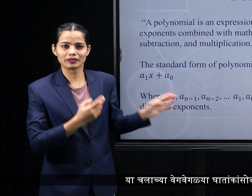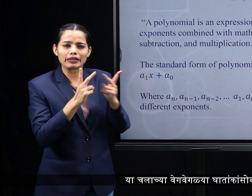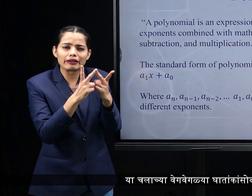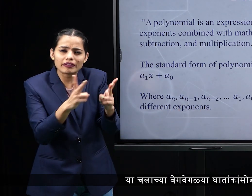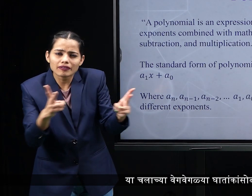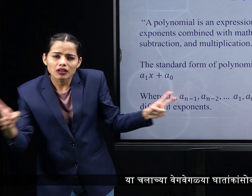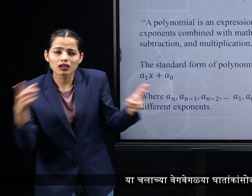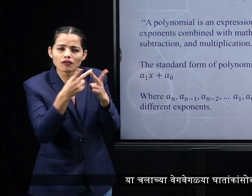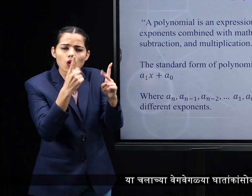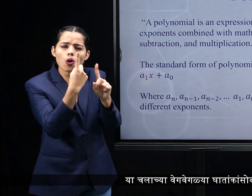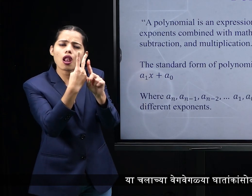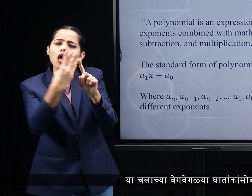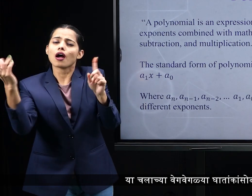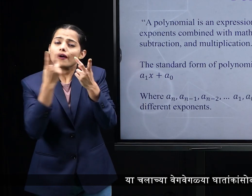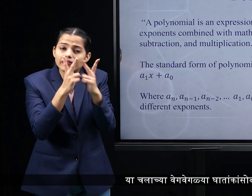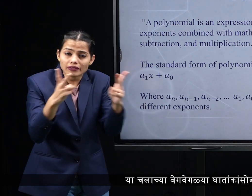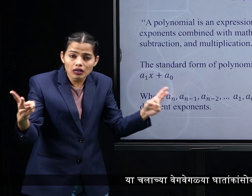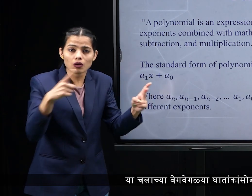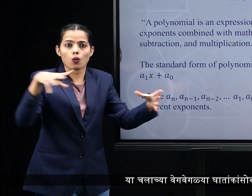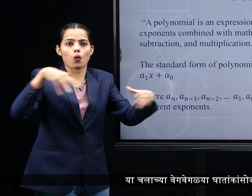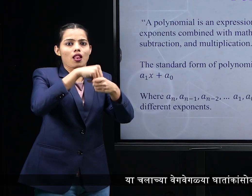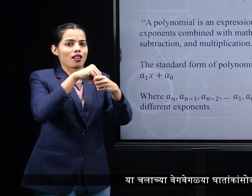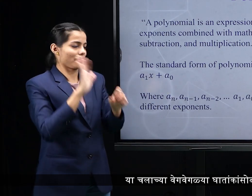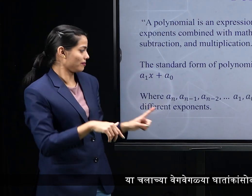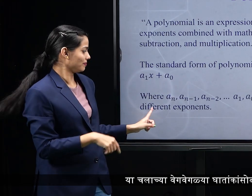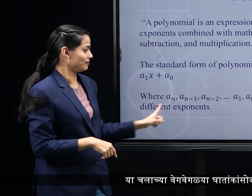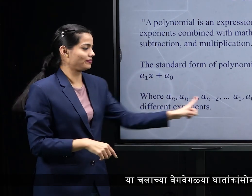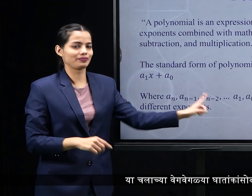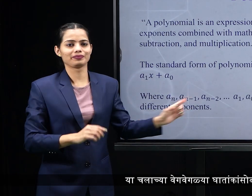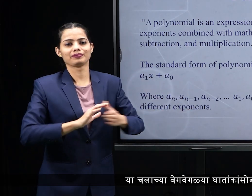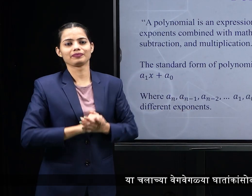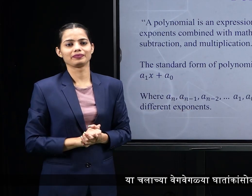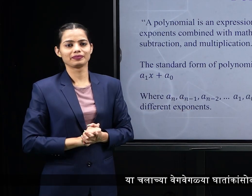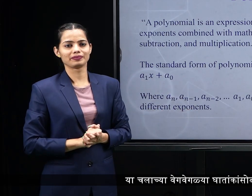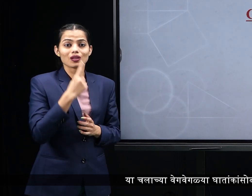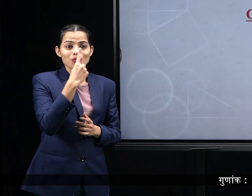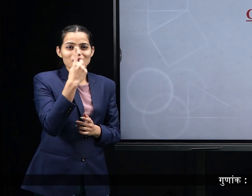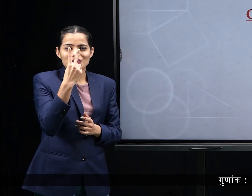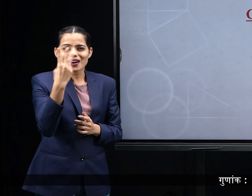घातांकासोबत असलेले गुणांक आहेत. गुणांक.